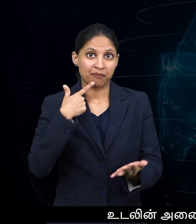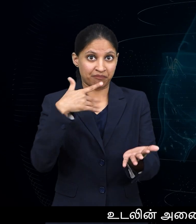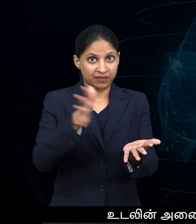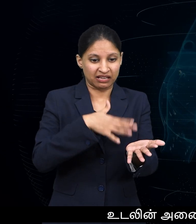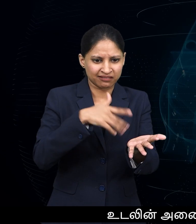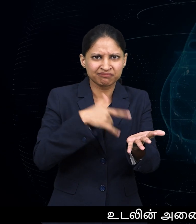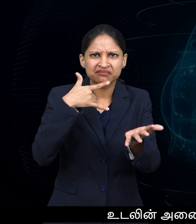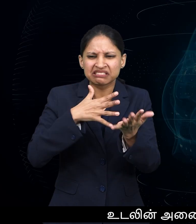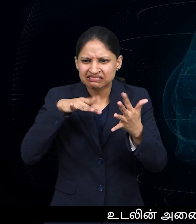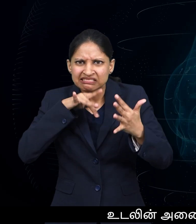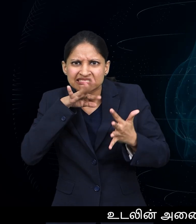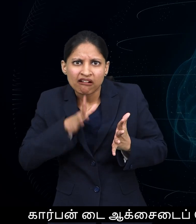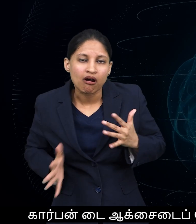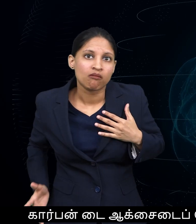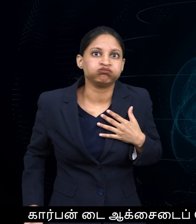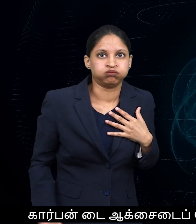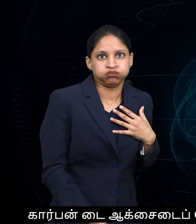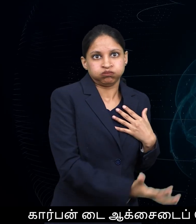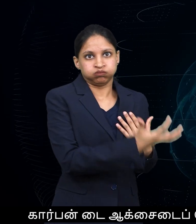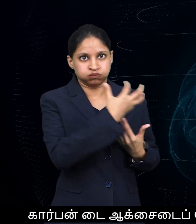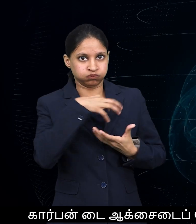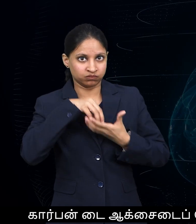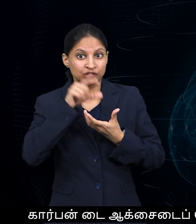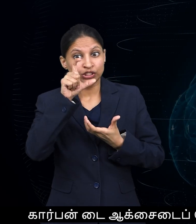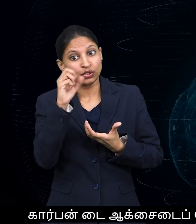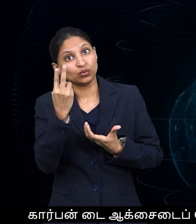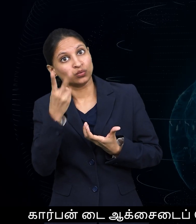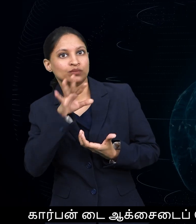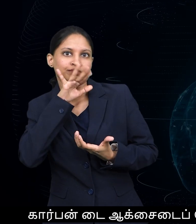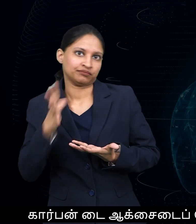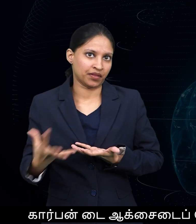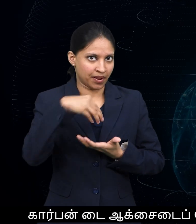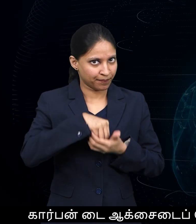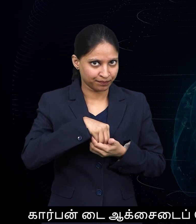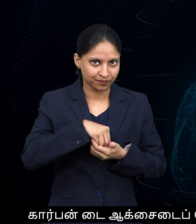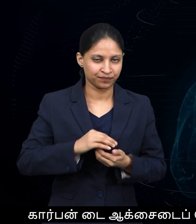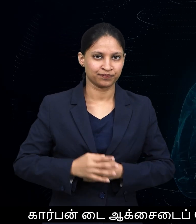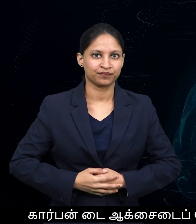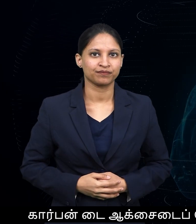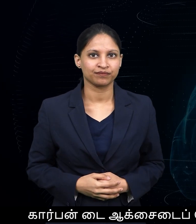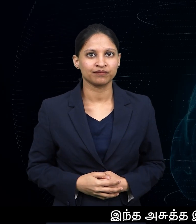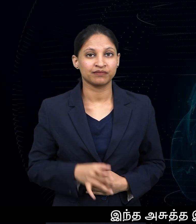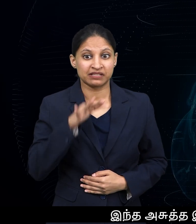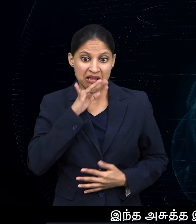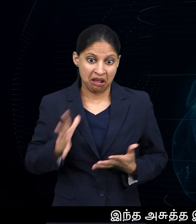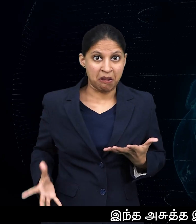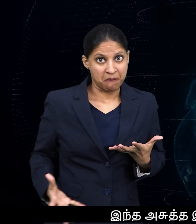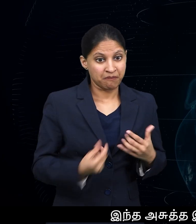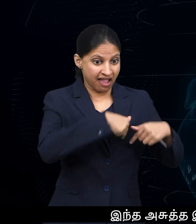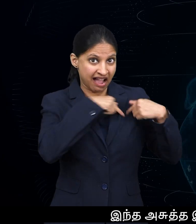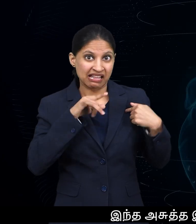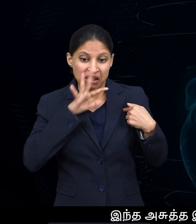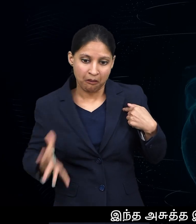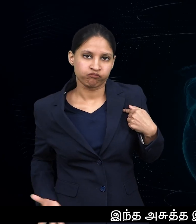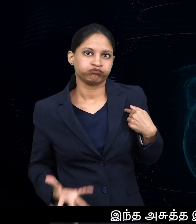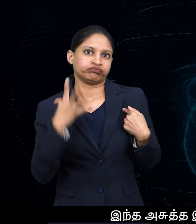உடலின் அனைத்து பகுதிகளிலுமிருந்து கார்பன் டை ஆக்சைடை பெறுவதன் மூலம் அது அசுத்தமாகிறது. அந்த அசுத்த ரத்தம்